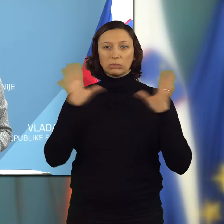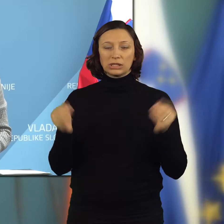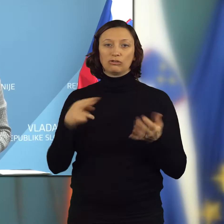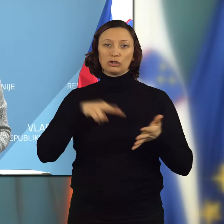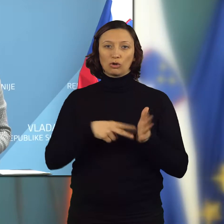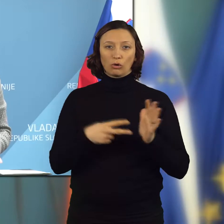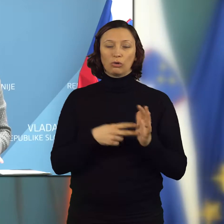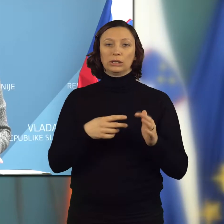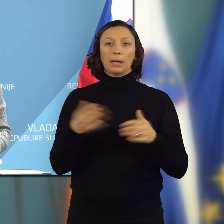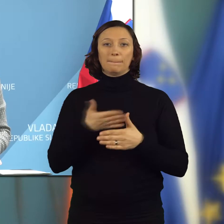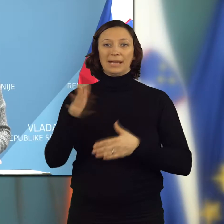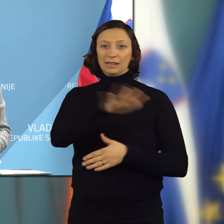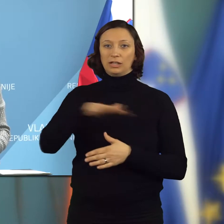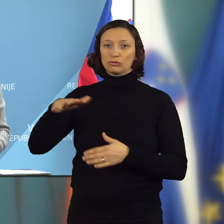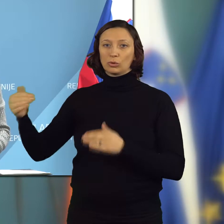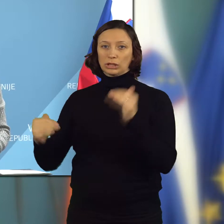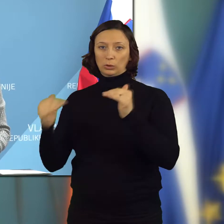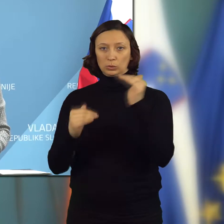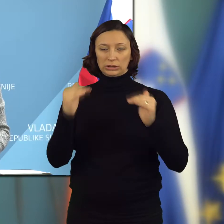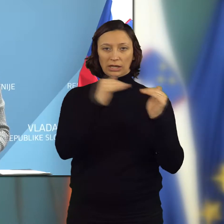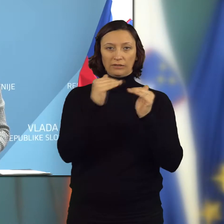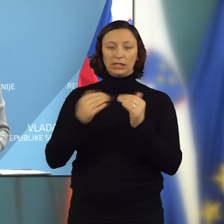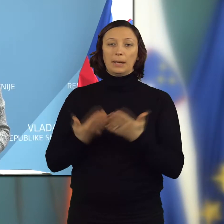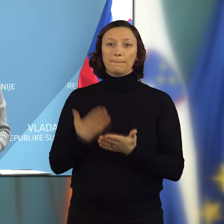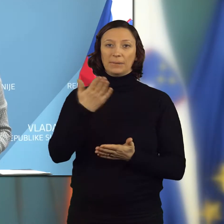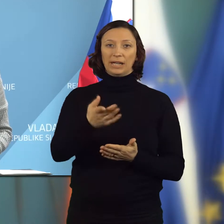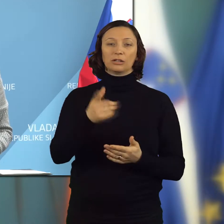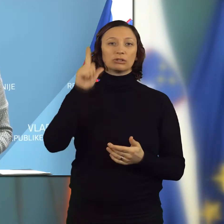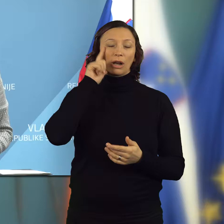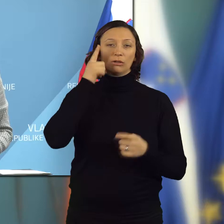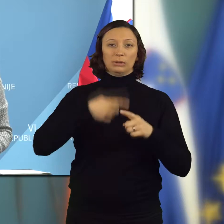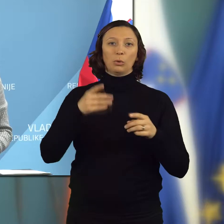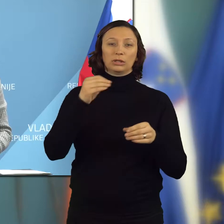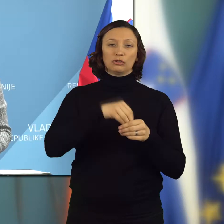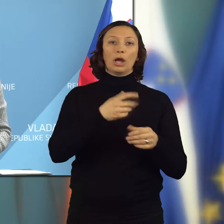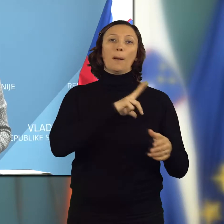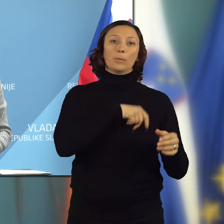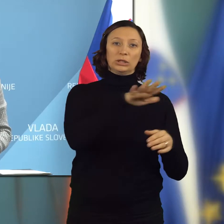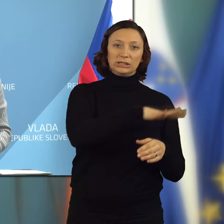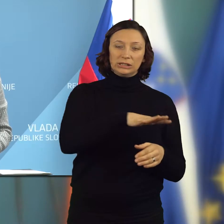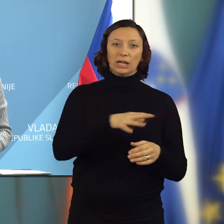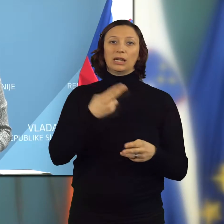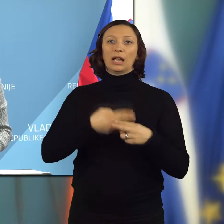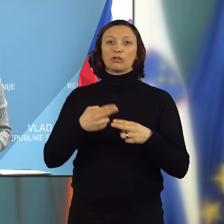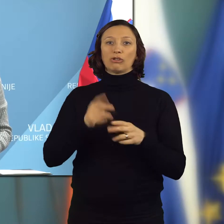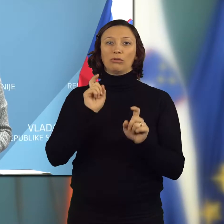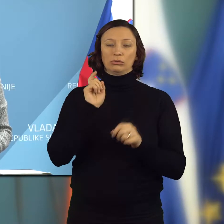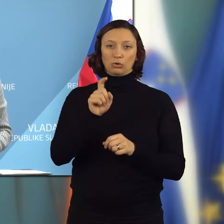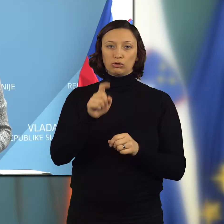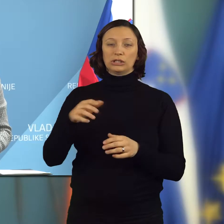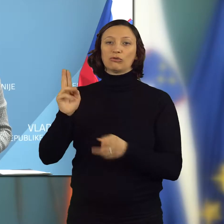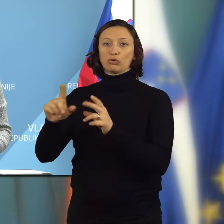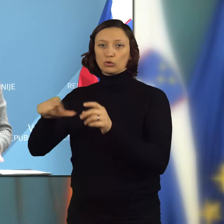obsežnih, strokovnih in medresorskih usklajevanjih je predlog s ključnimi deležniki, torej s policijo, državnim